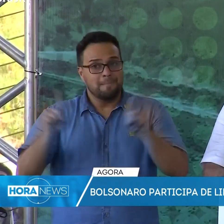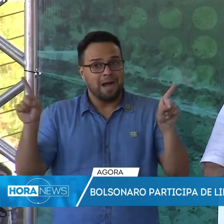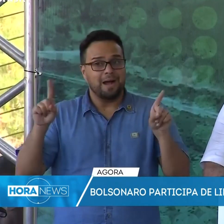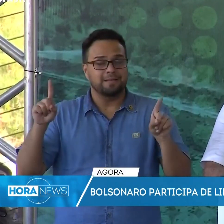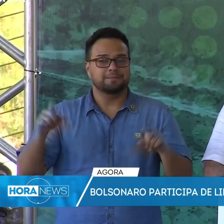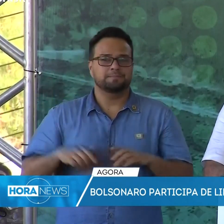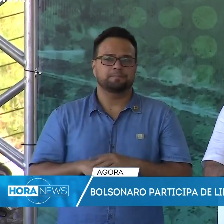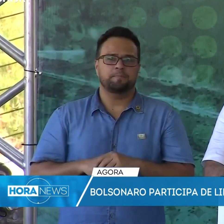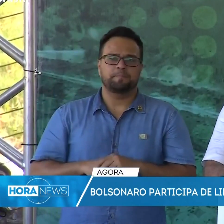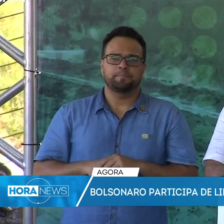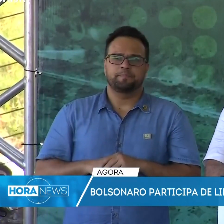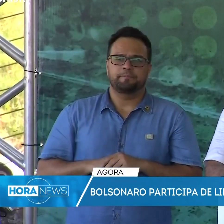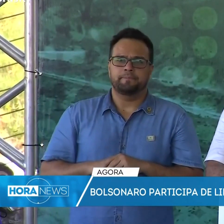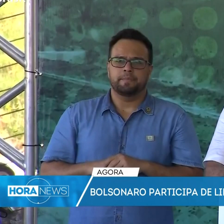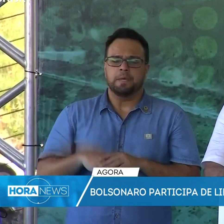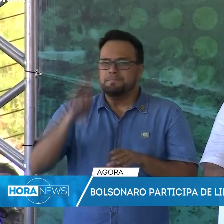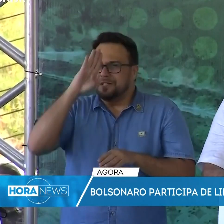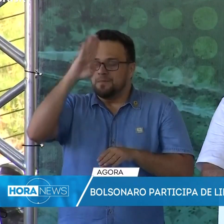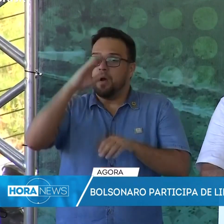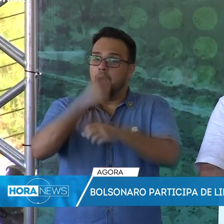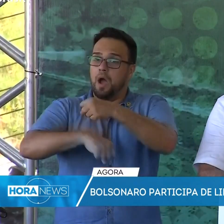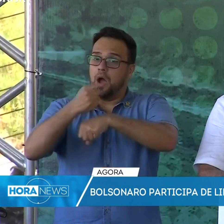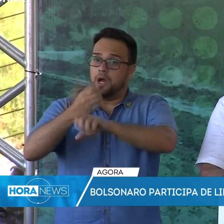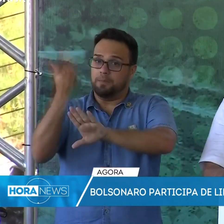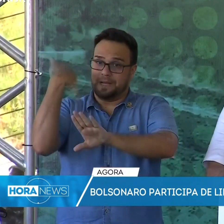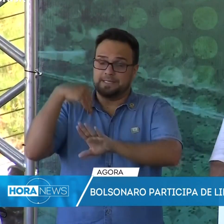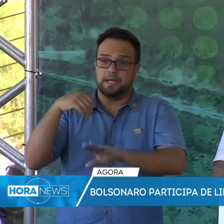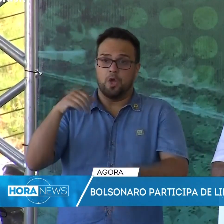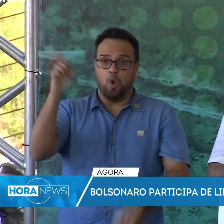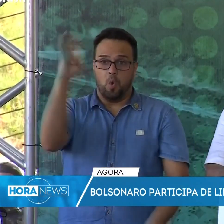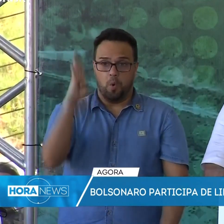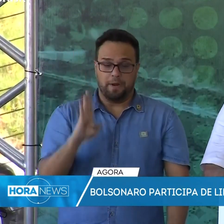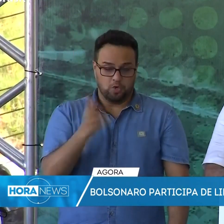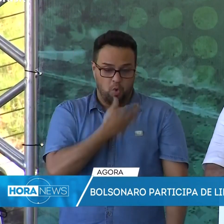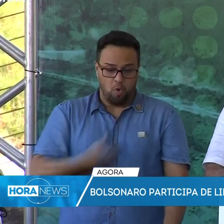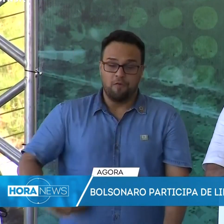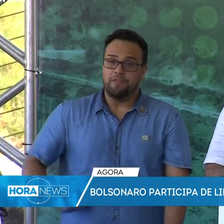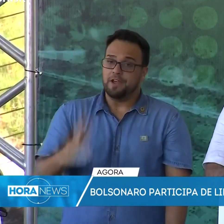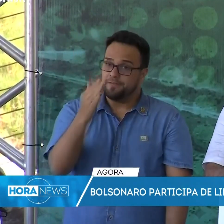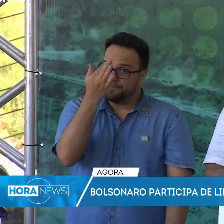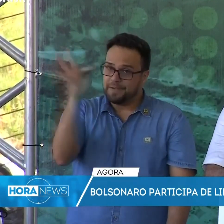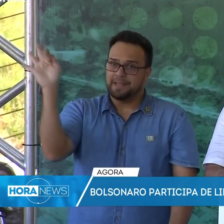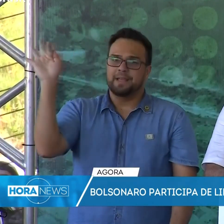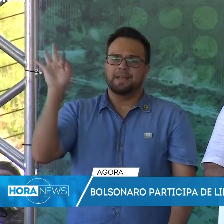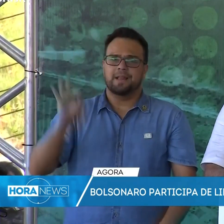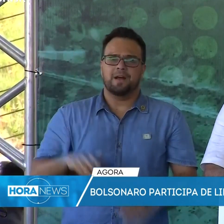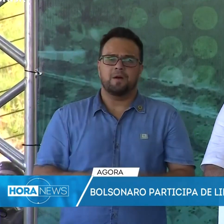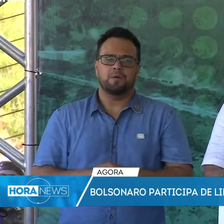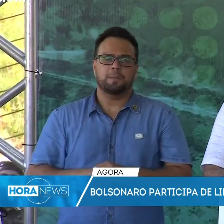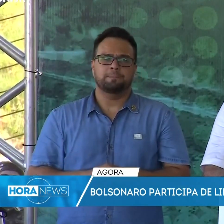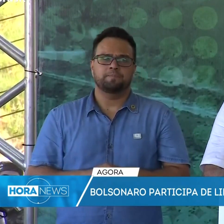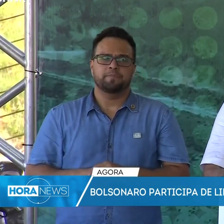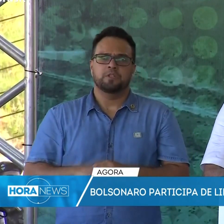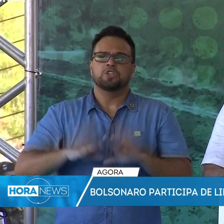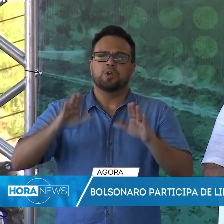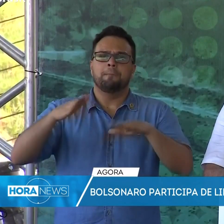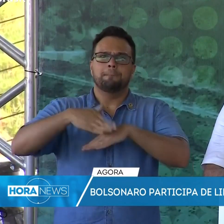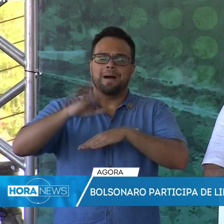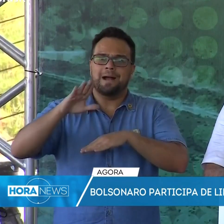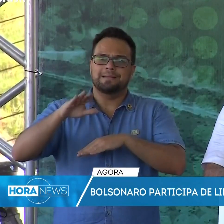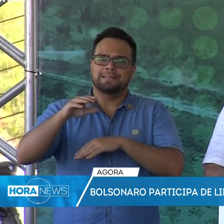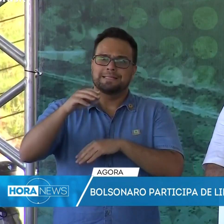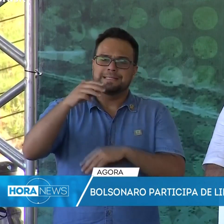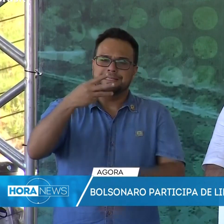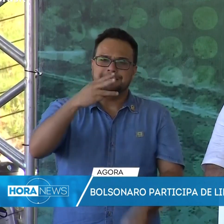ainda, somente o ano passado, a nação, o governo federal, dispensou mais de